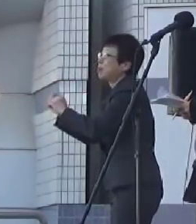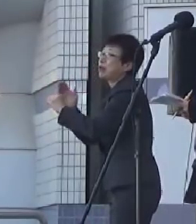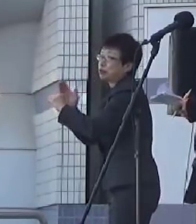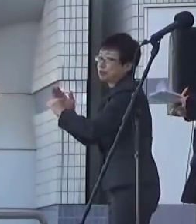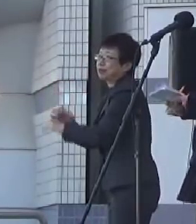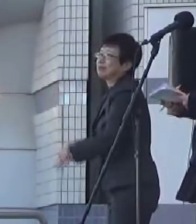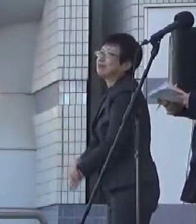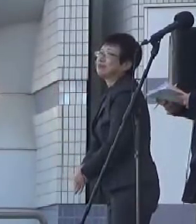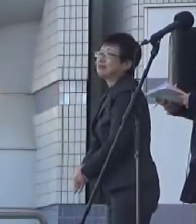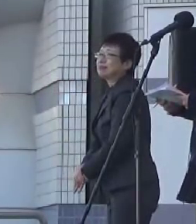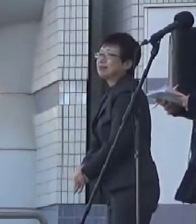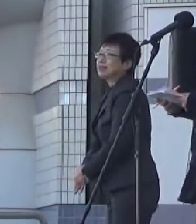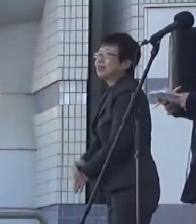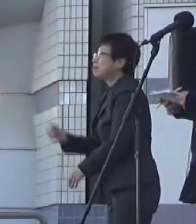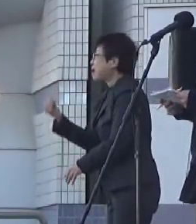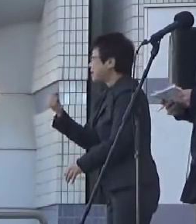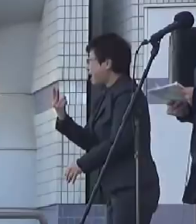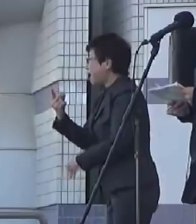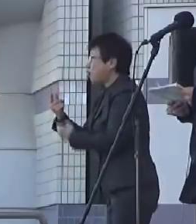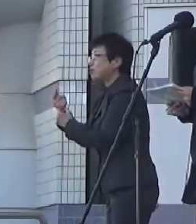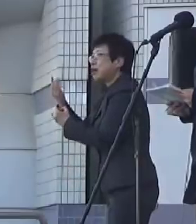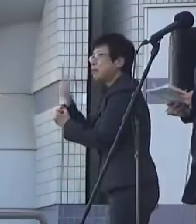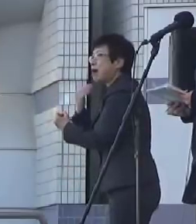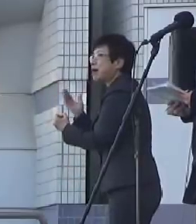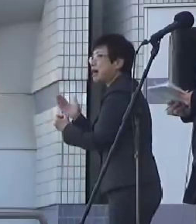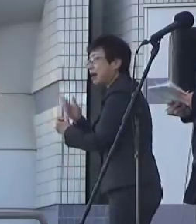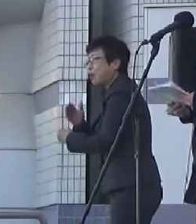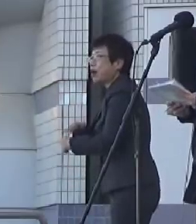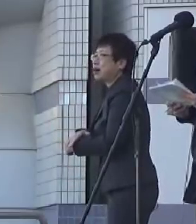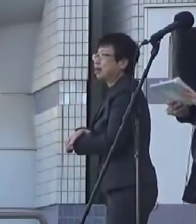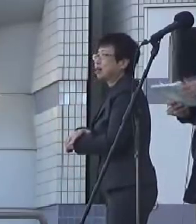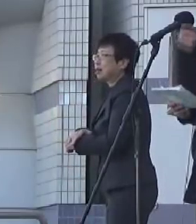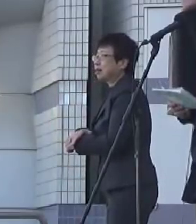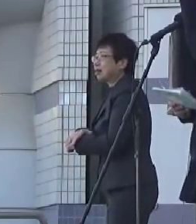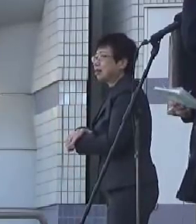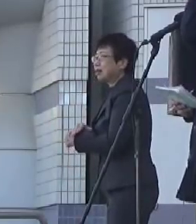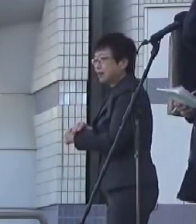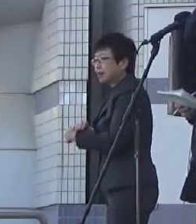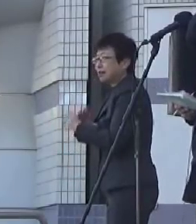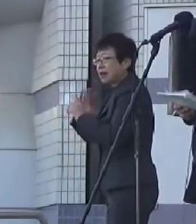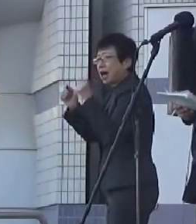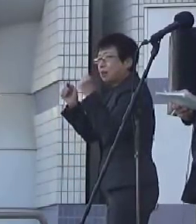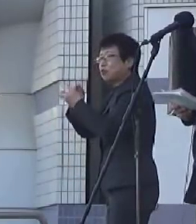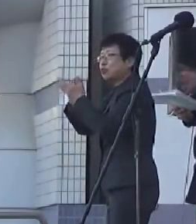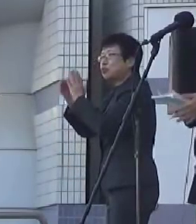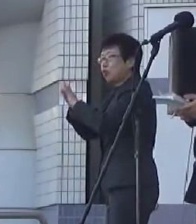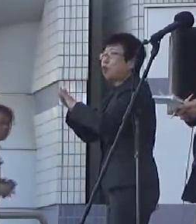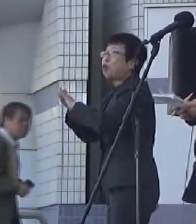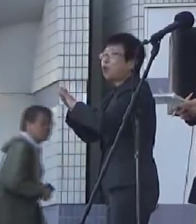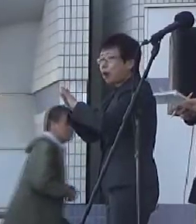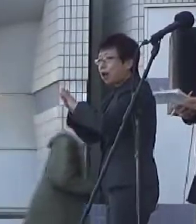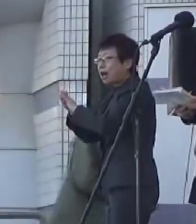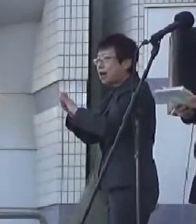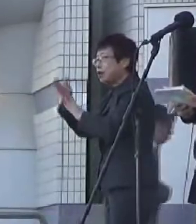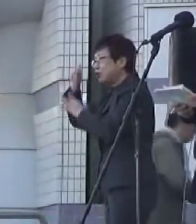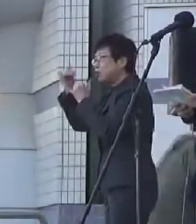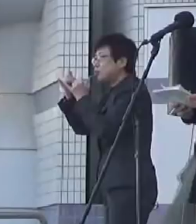っております。また6年前から、外務省よりユース非核特使に委嘱されま